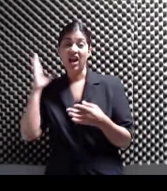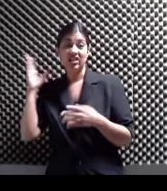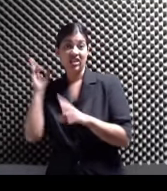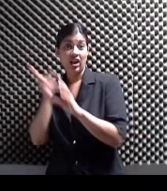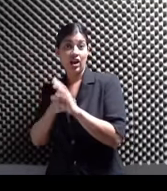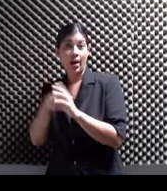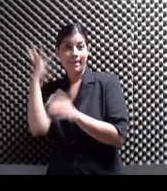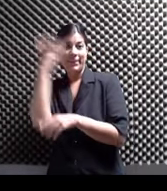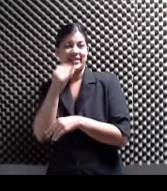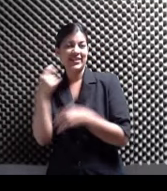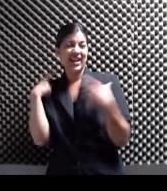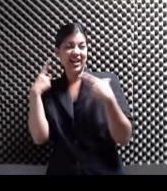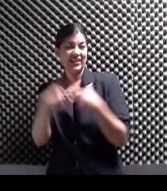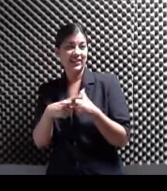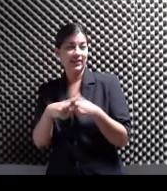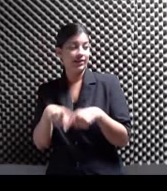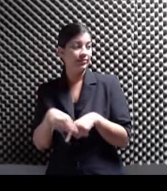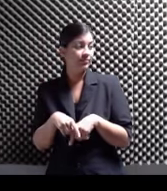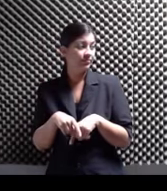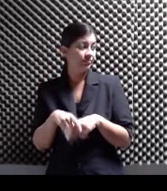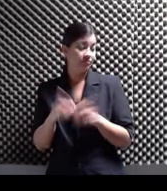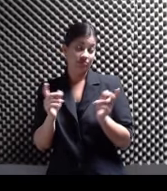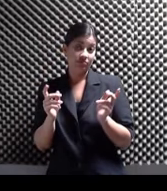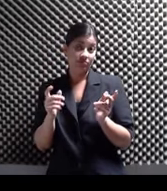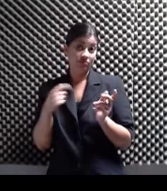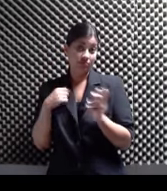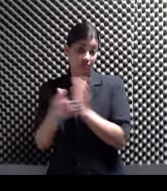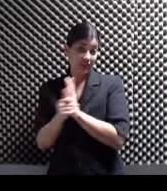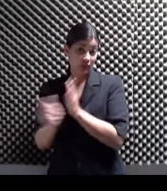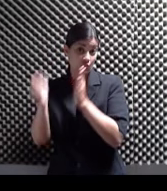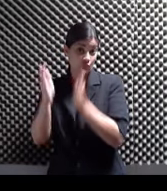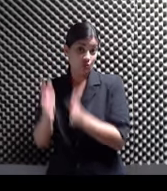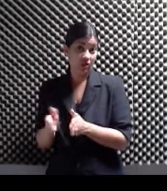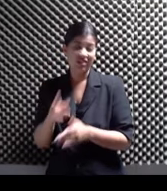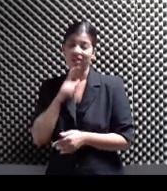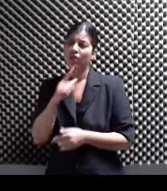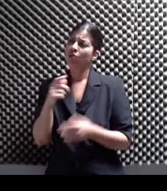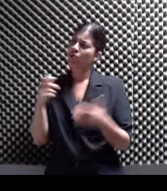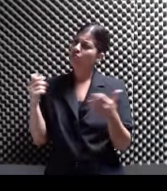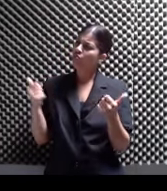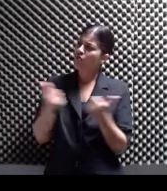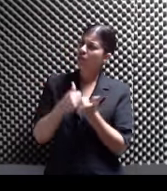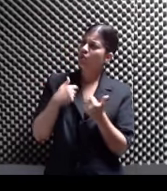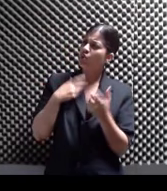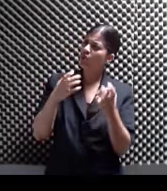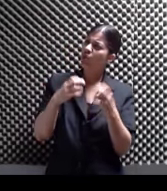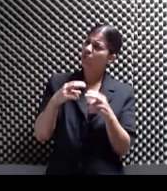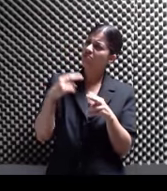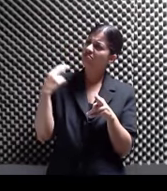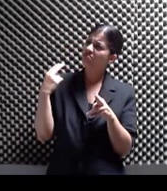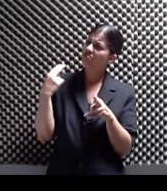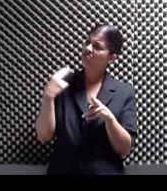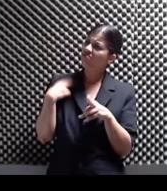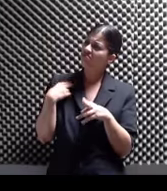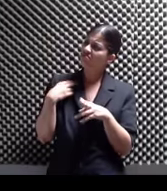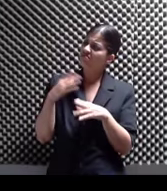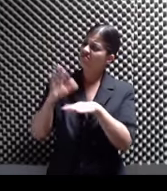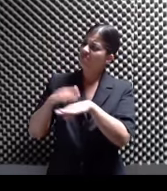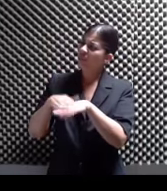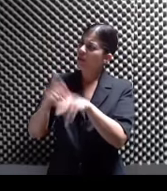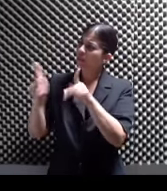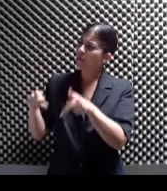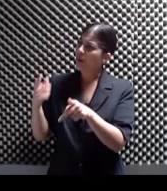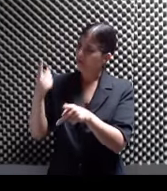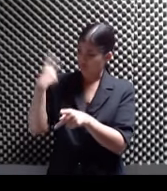la atención mucho por el talento, y fue más como un reto. Dije, contra, yo quiero llamar a alguien que yo, podamos hacerle coaching, podamos